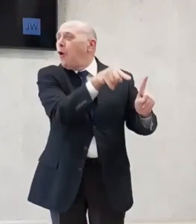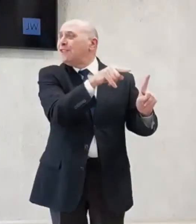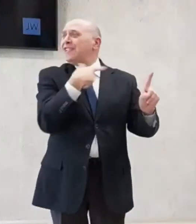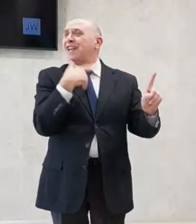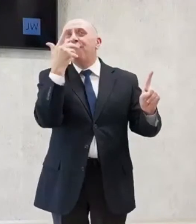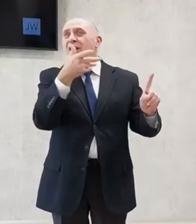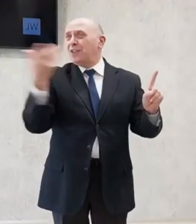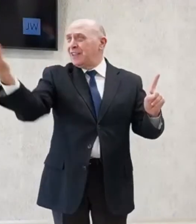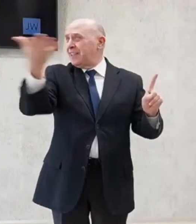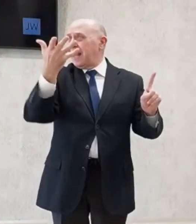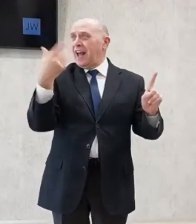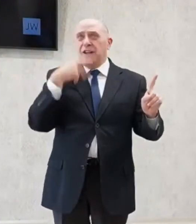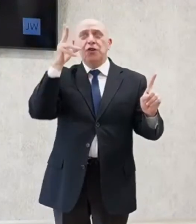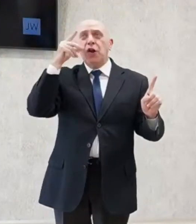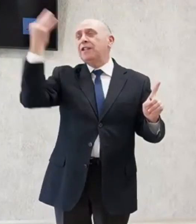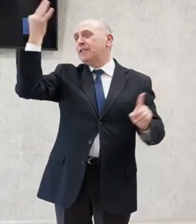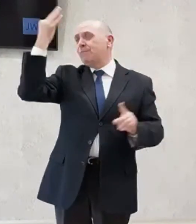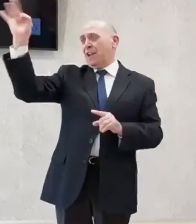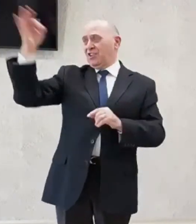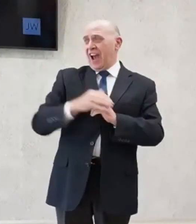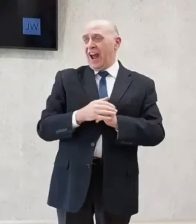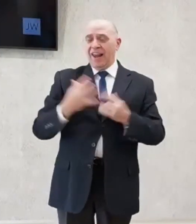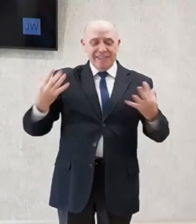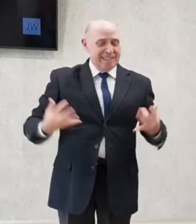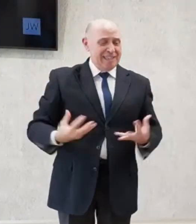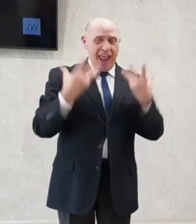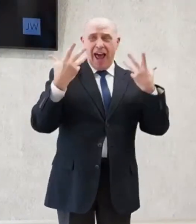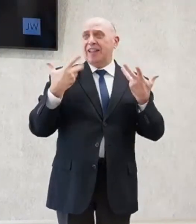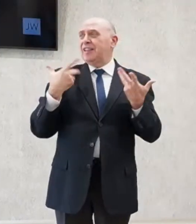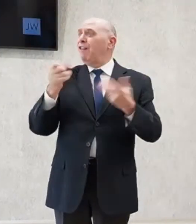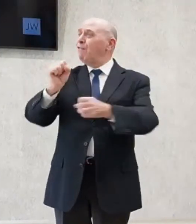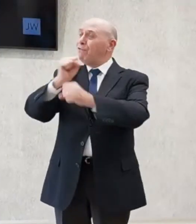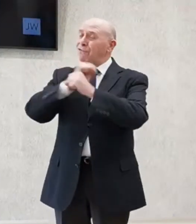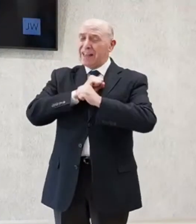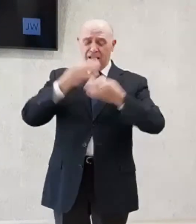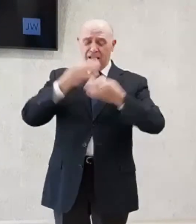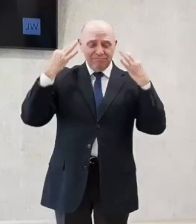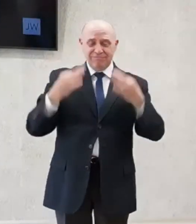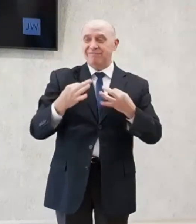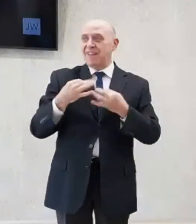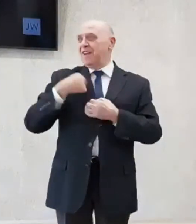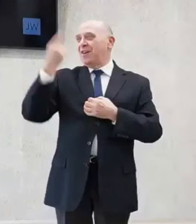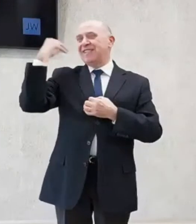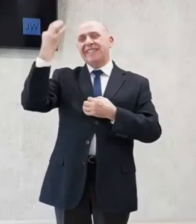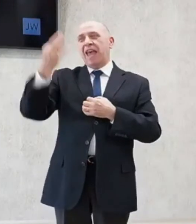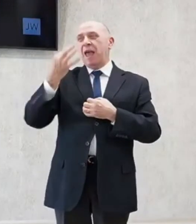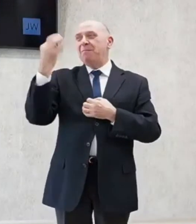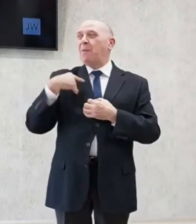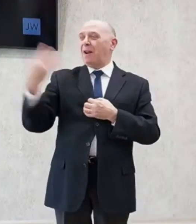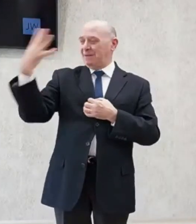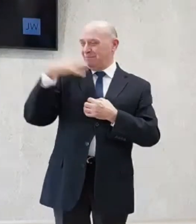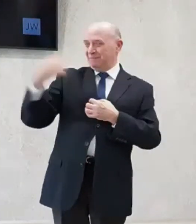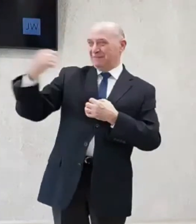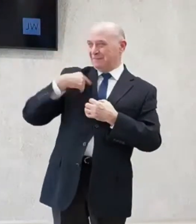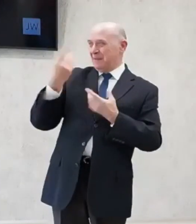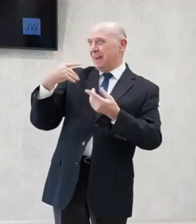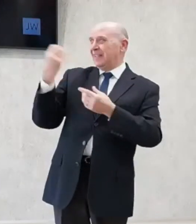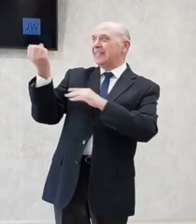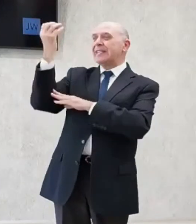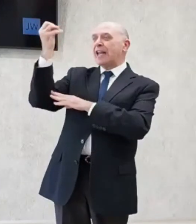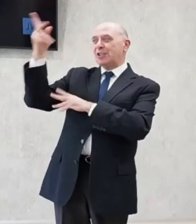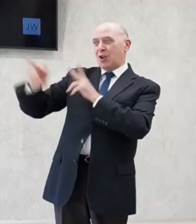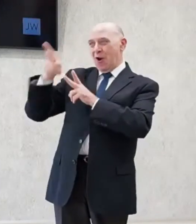zelante e fedele Non dimenticherò mai il suo sorriso quando veniva a prendermi alla stazione per venire da voi